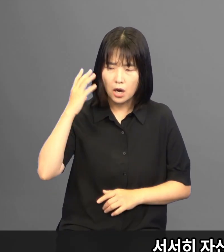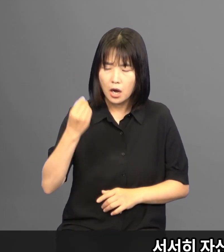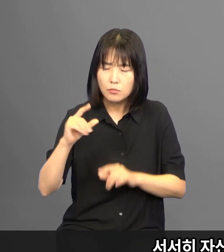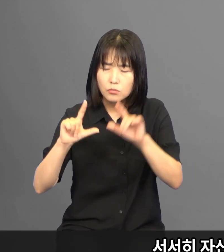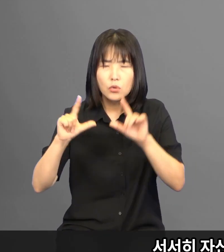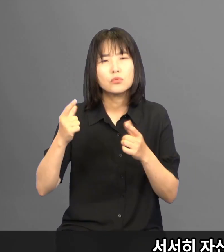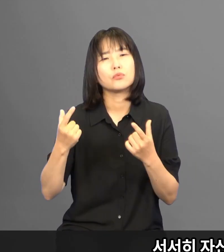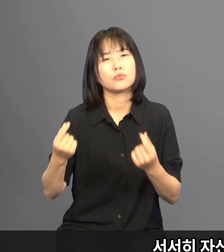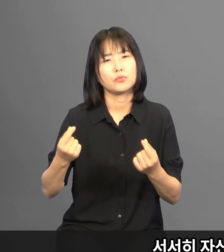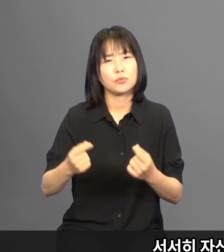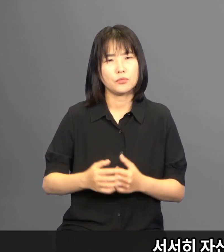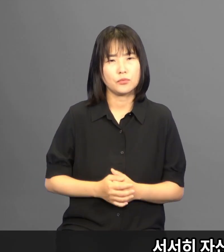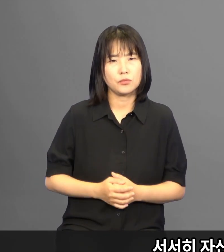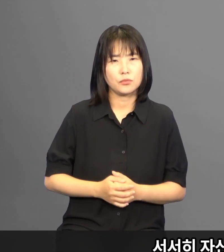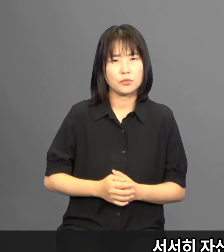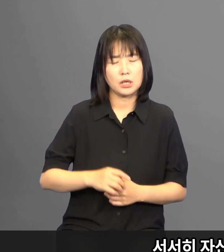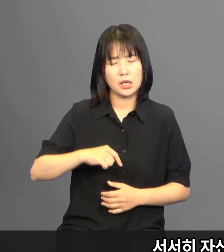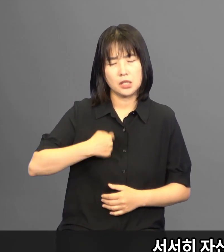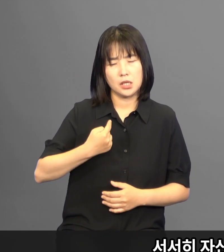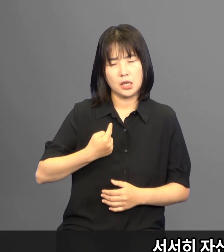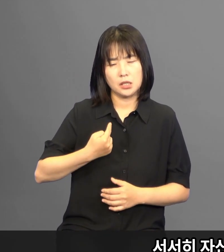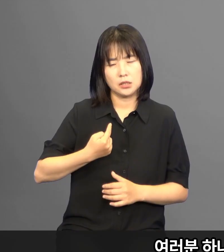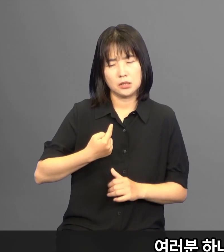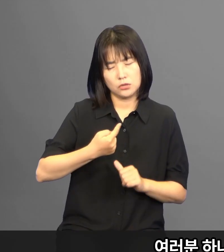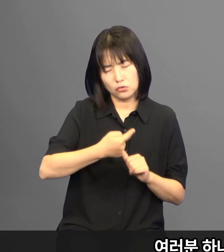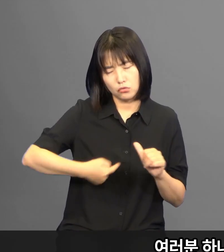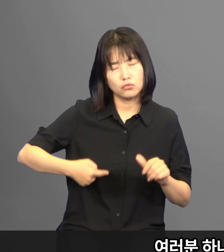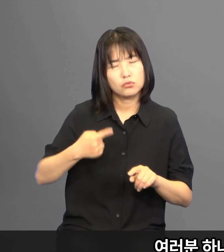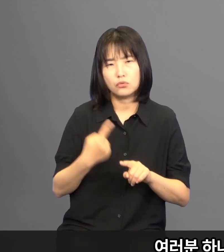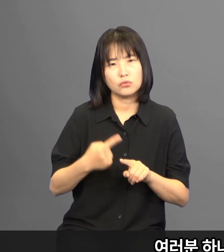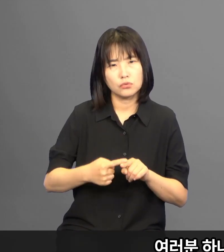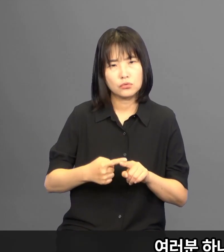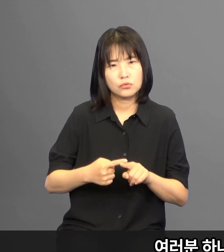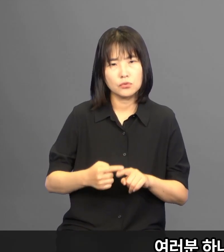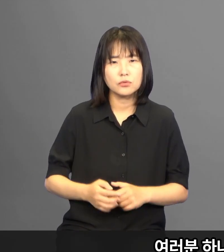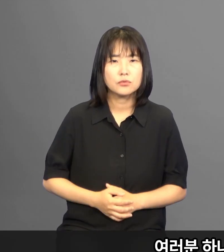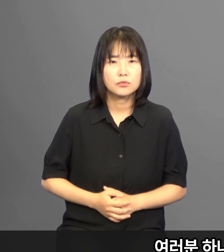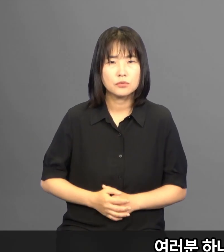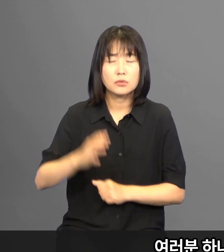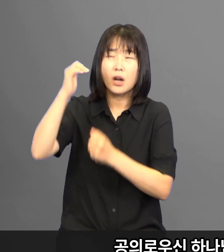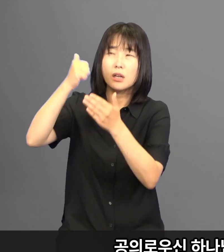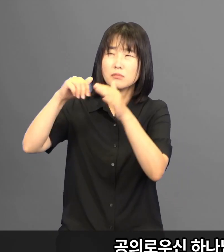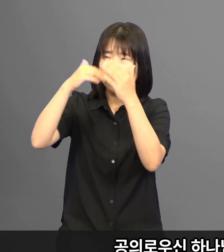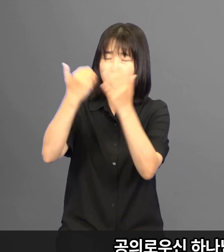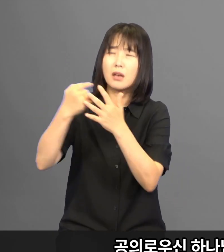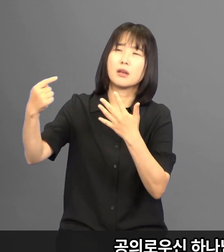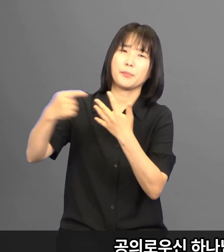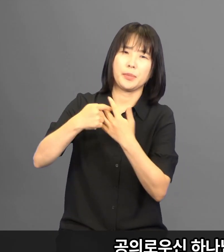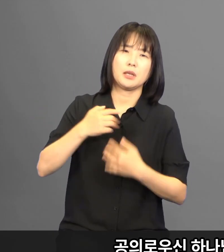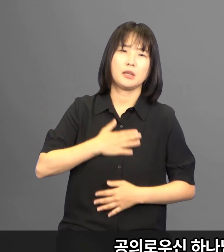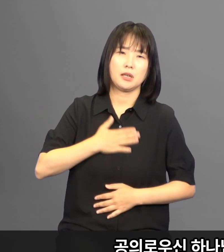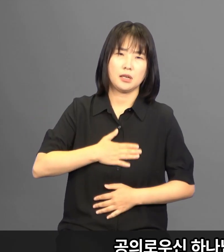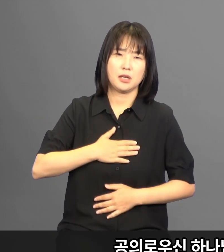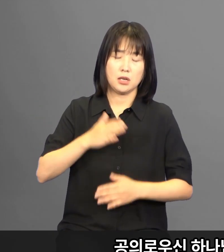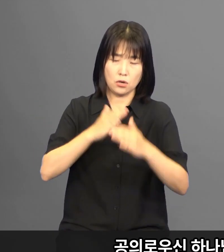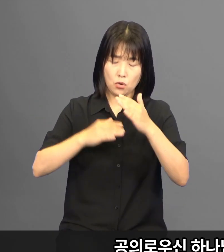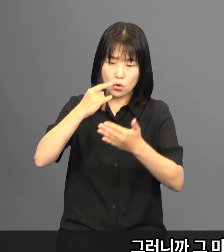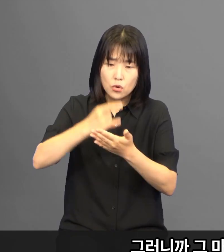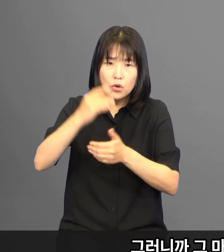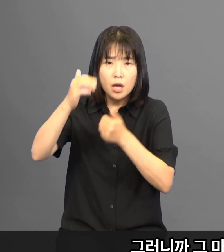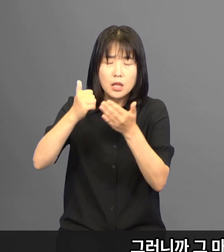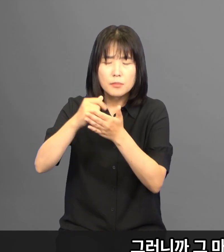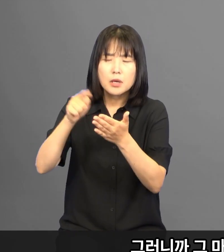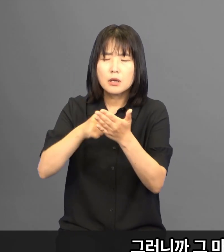있어요. 서서히 자신을 죽이는 겁니다. 여러분, 하나님께서 아십니다. 공의로우신 하나님께서 갚아주실